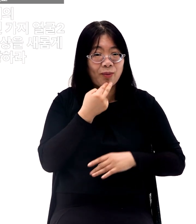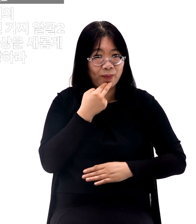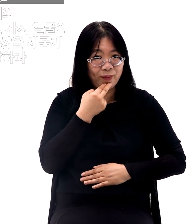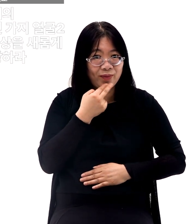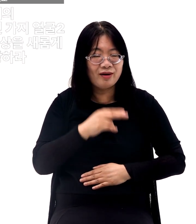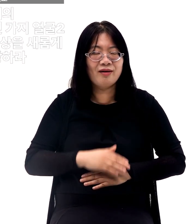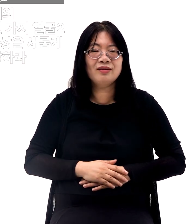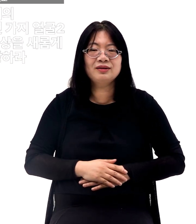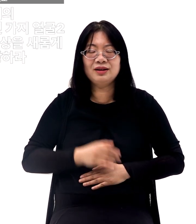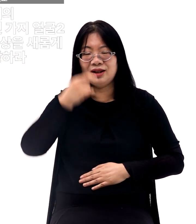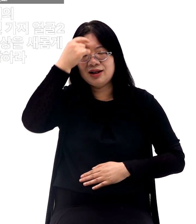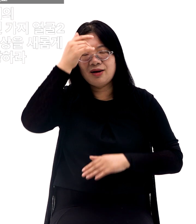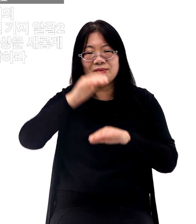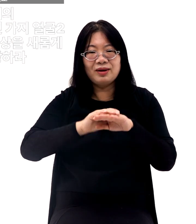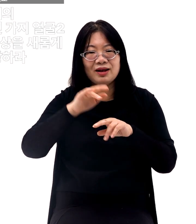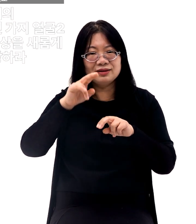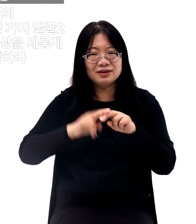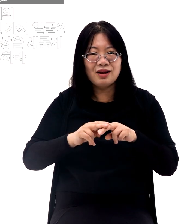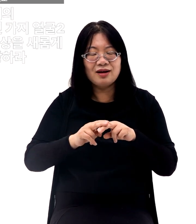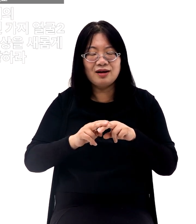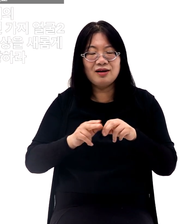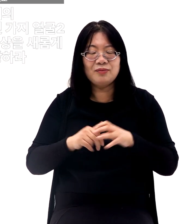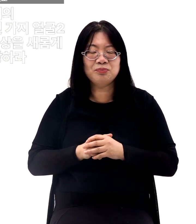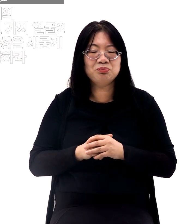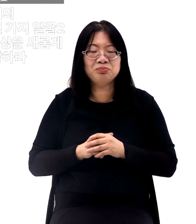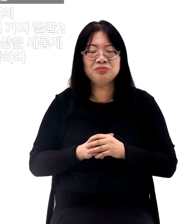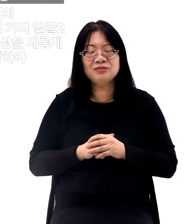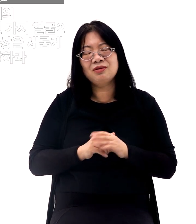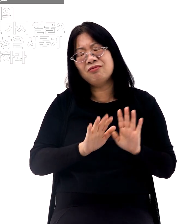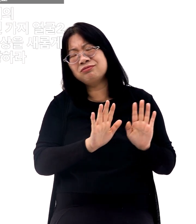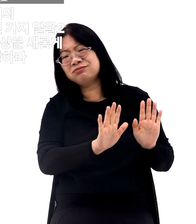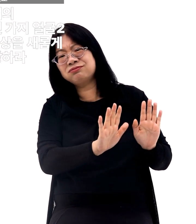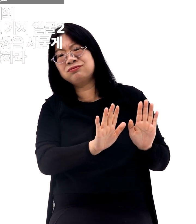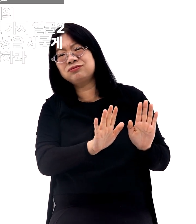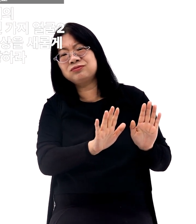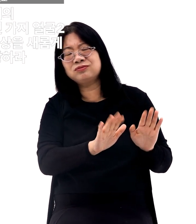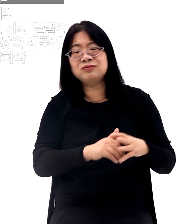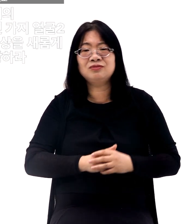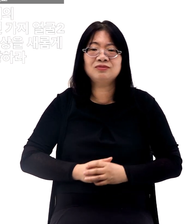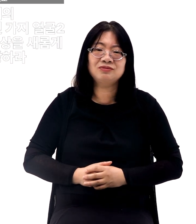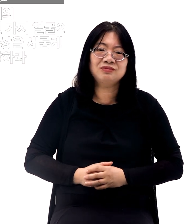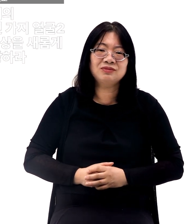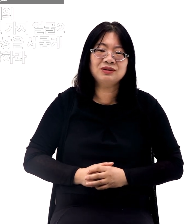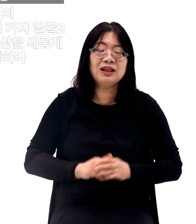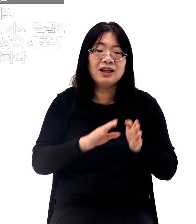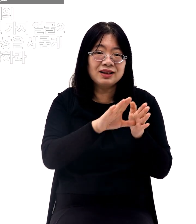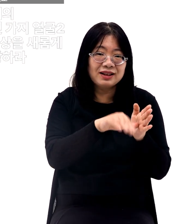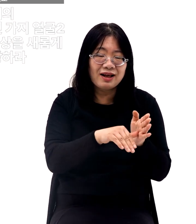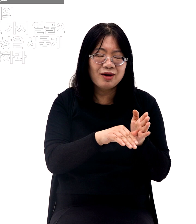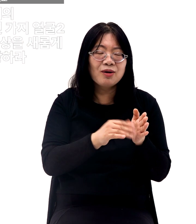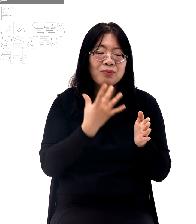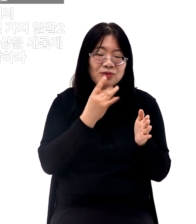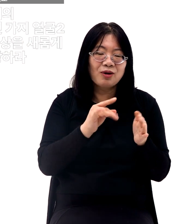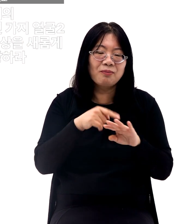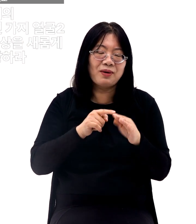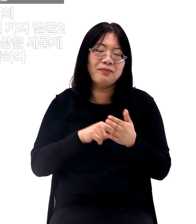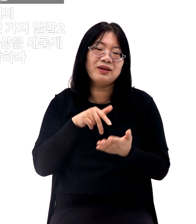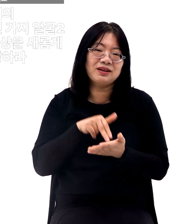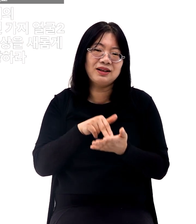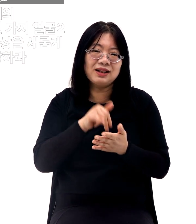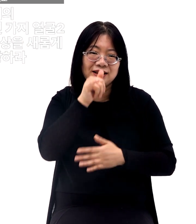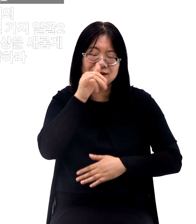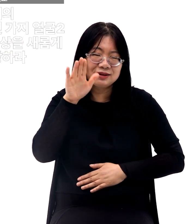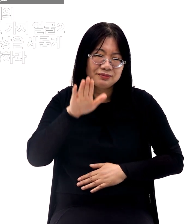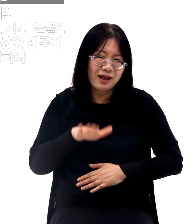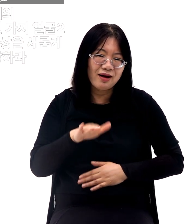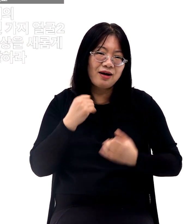않고 예배의 자리를 점점점 멀리하게 되고 어쨌든 거기엔 다 사정이 있겠죠. 그럼에도